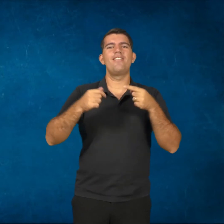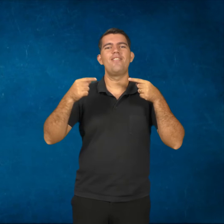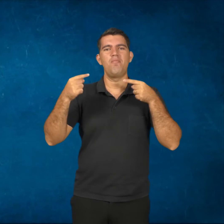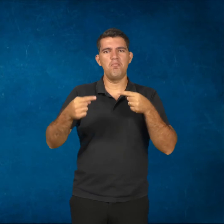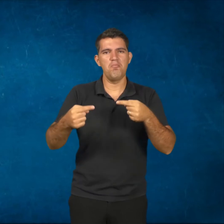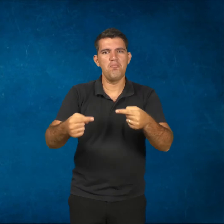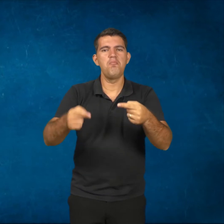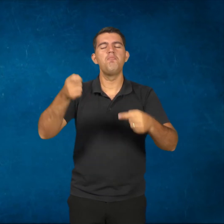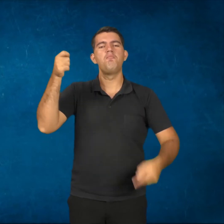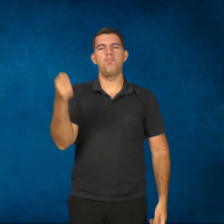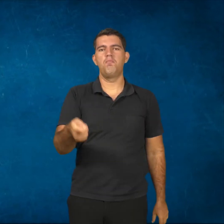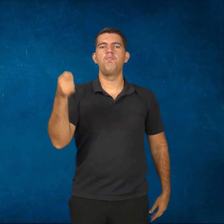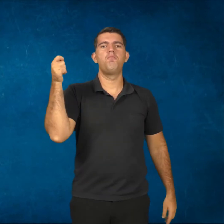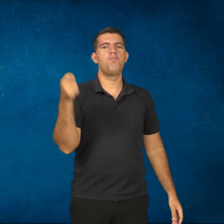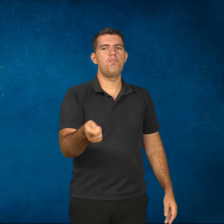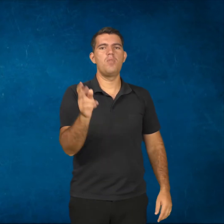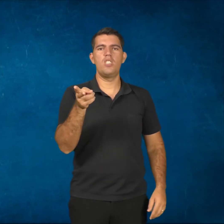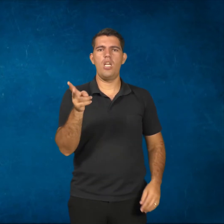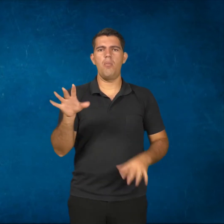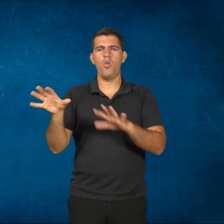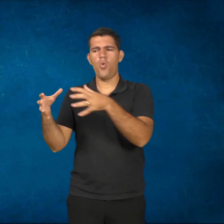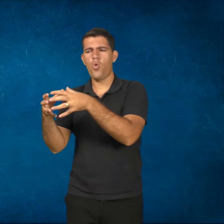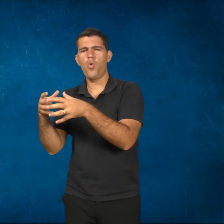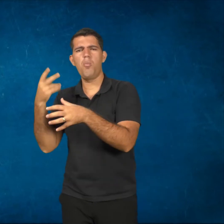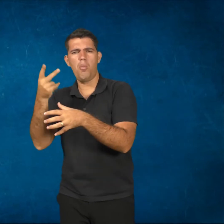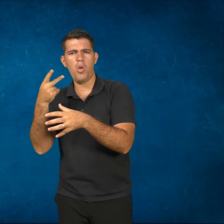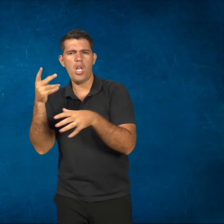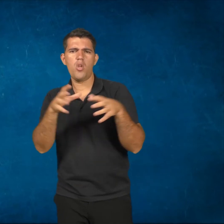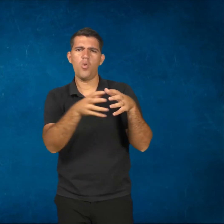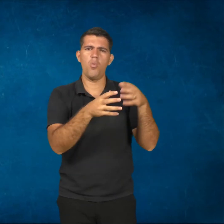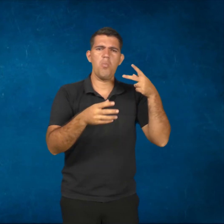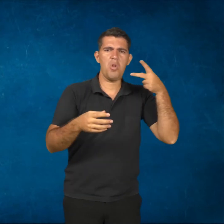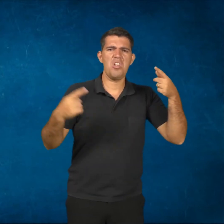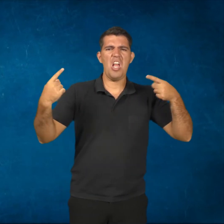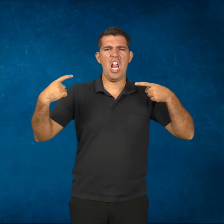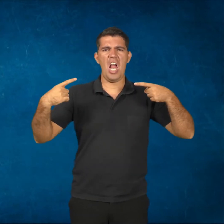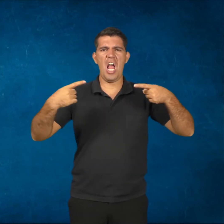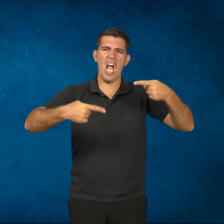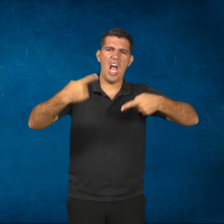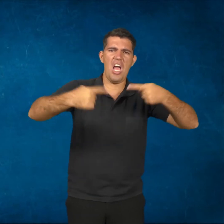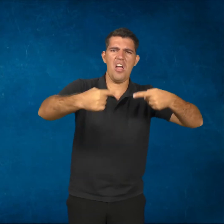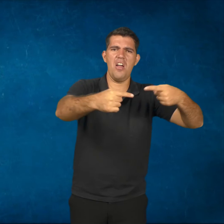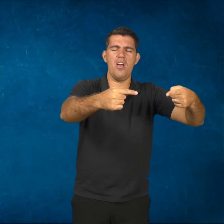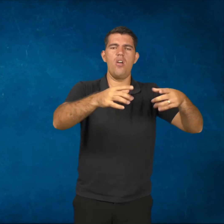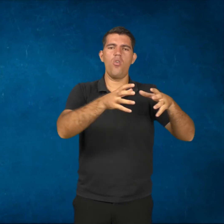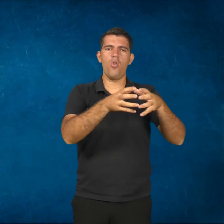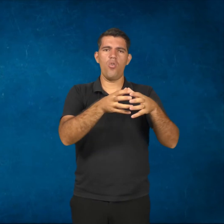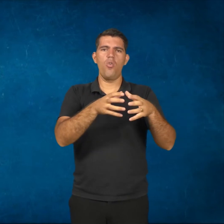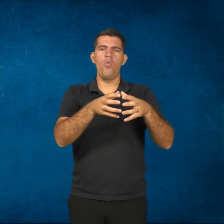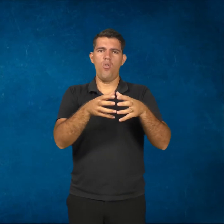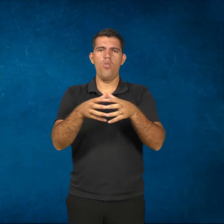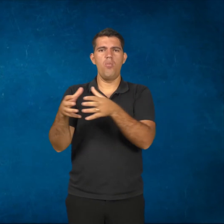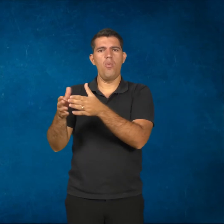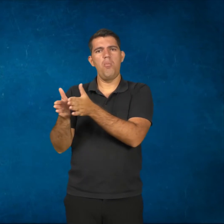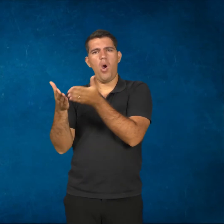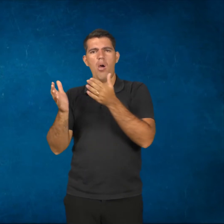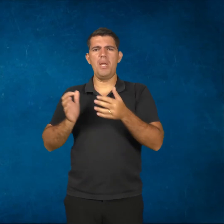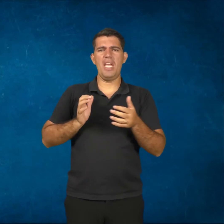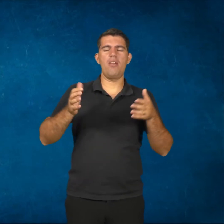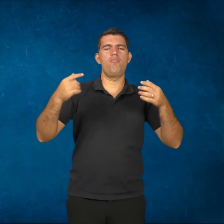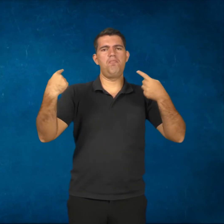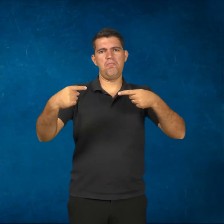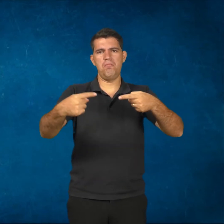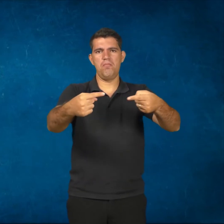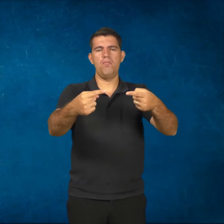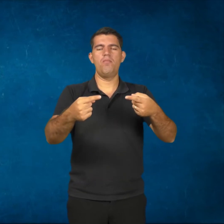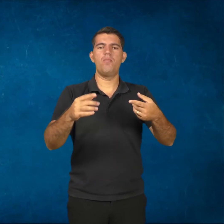vivemos lutando politicamente sempre. É um partido contra o outro, é uma classe contra a outra, assim por diante. Mas existe uma outra